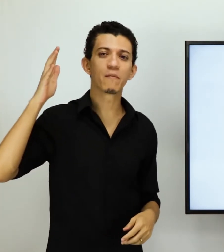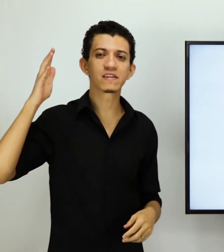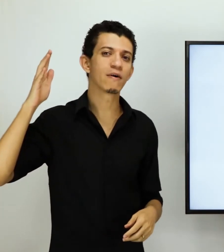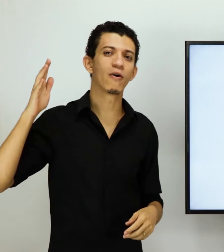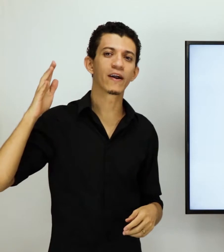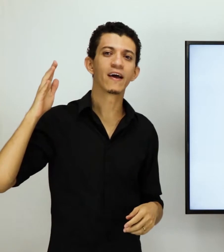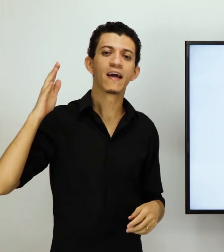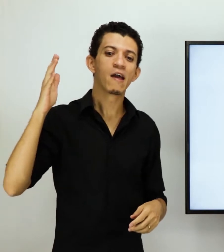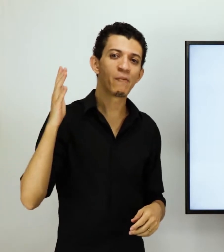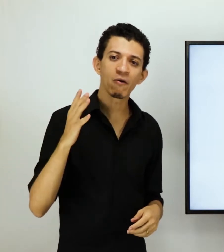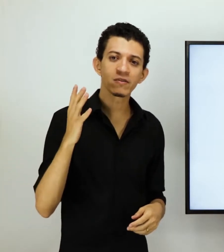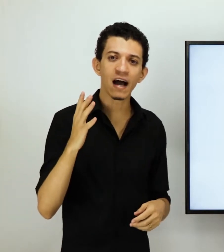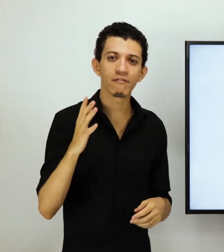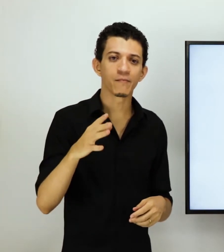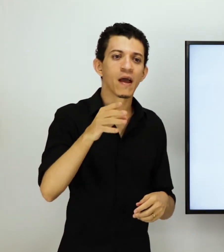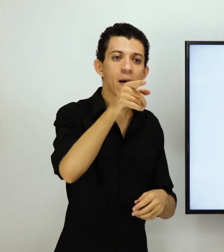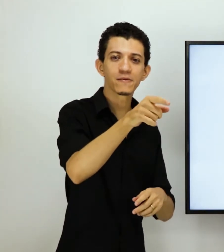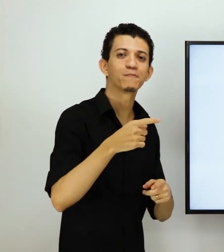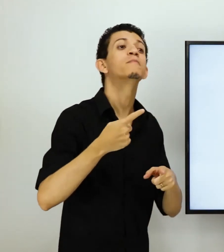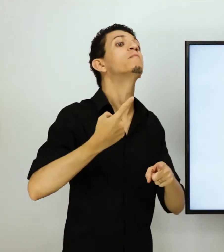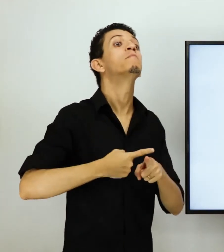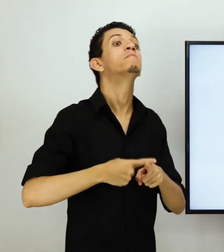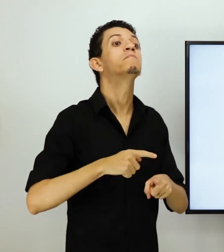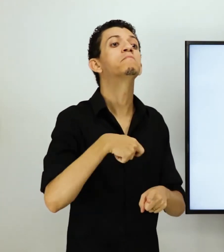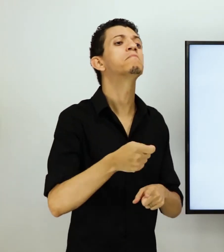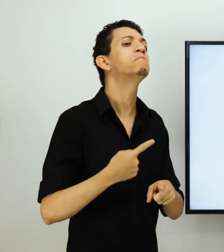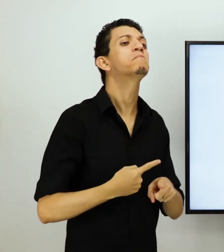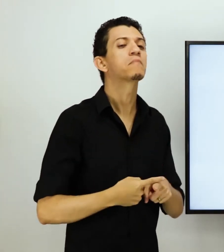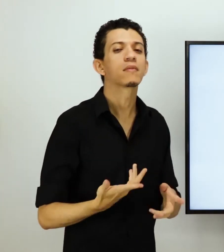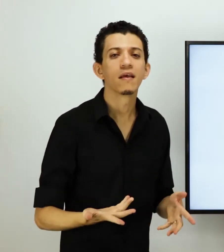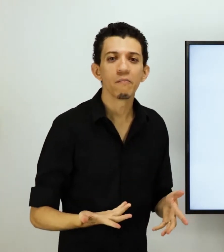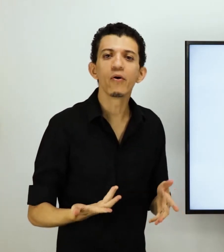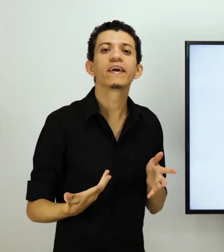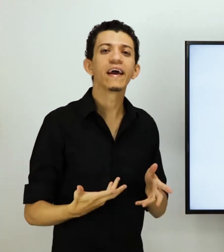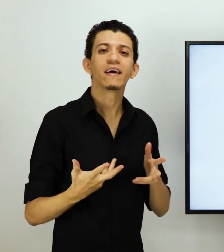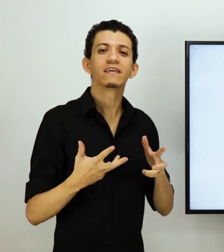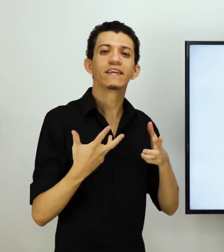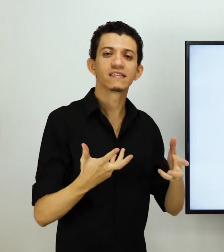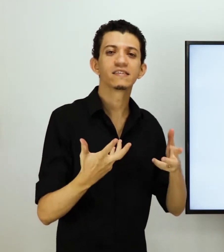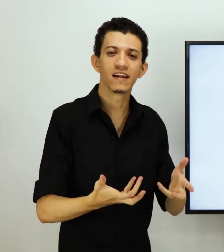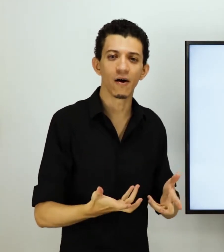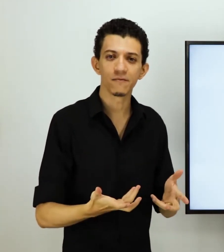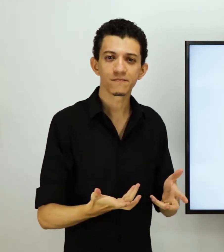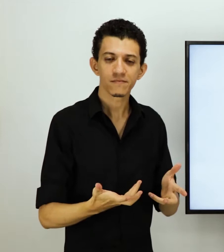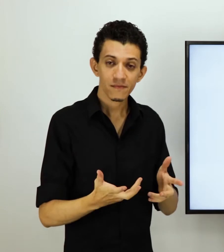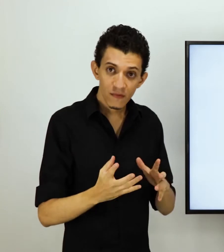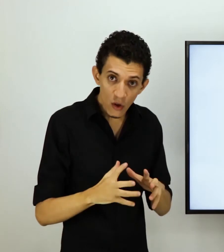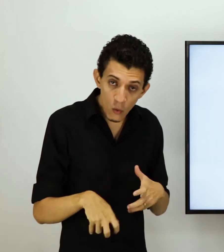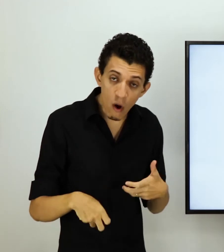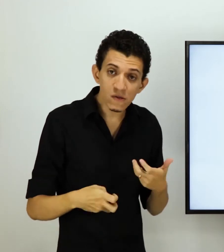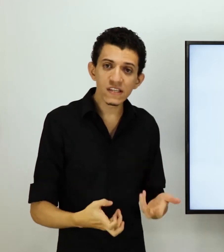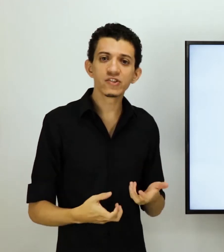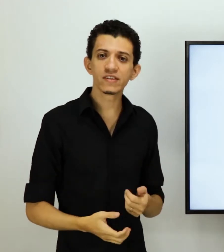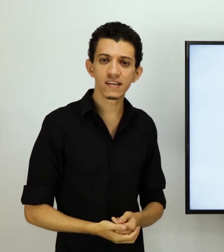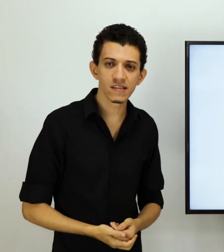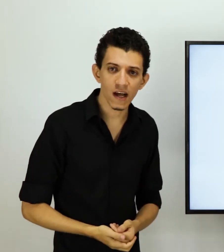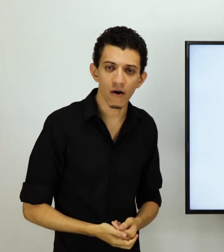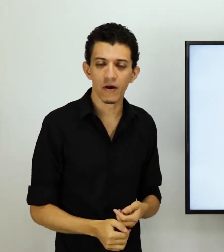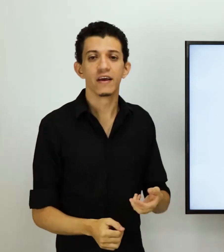mesma hora e perguntava, mas por que desse sinal? Qual o sentido desse sinal? E